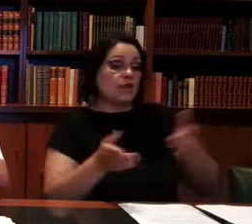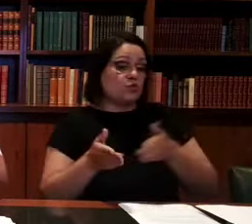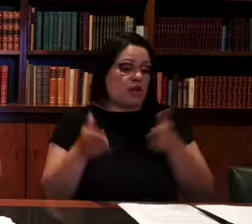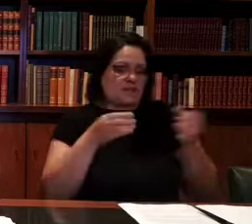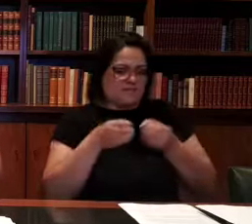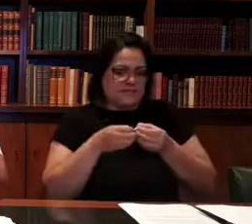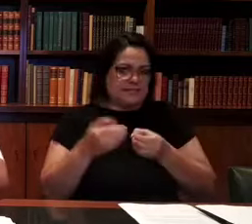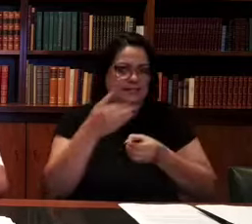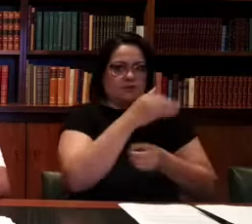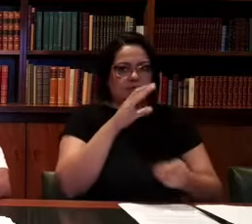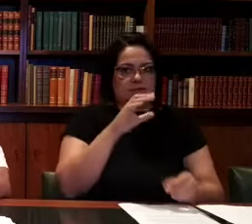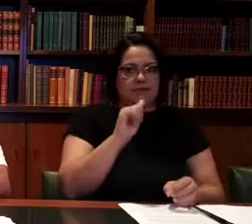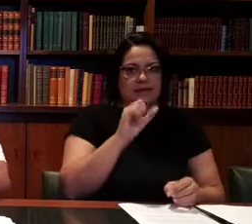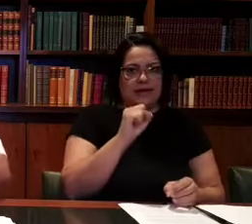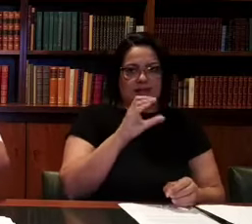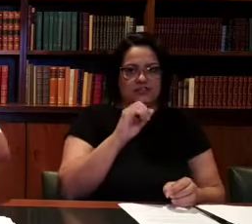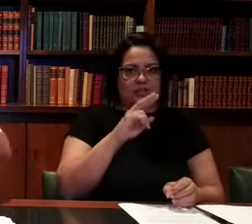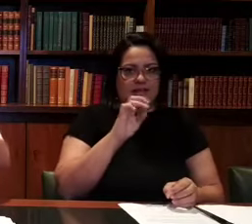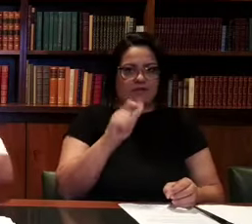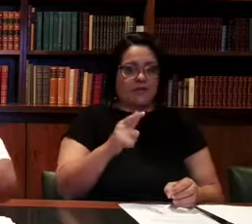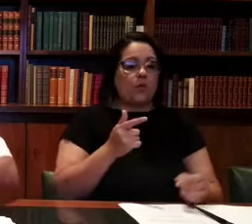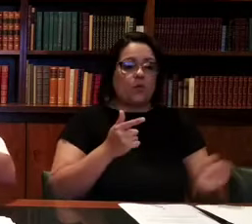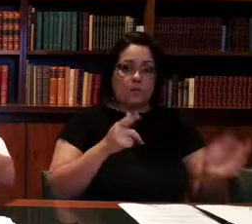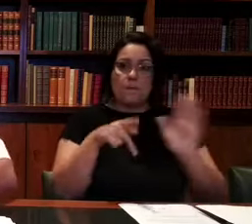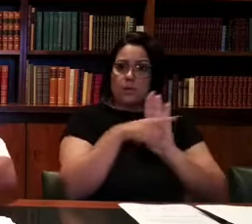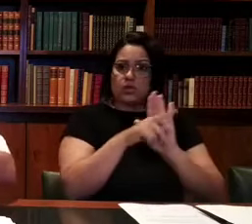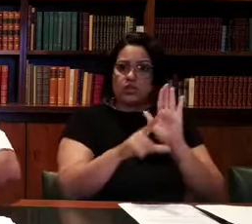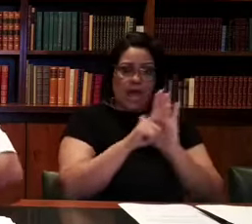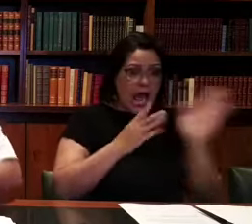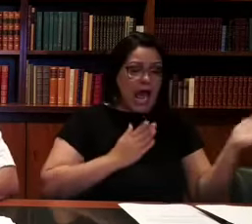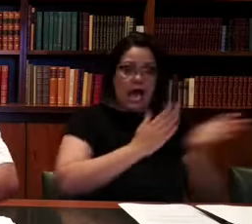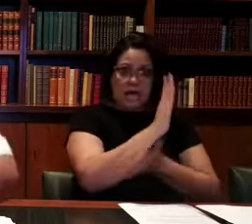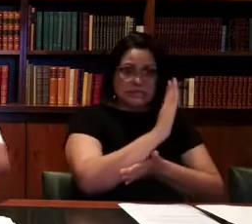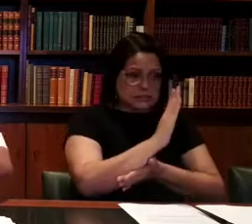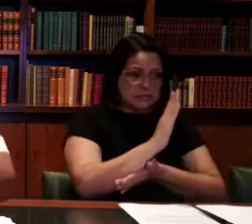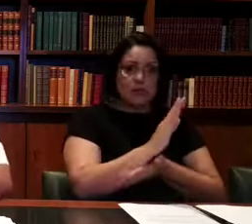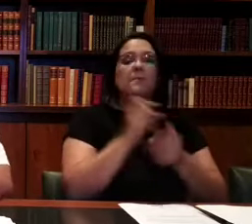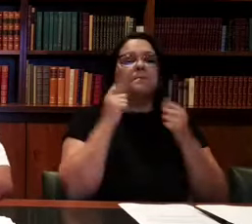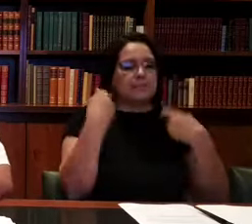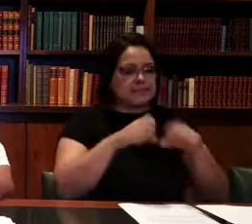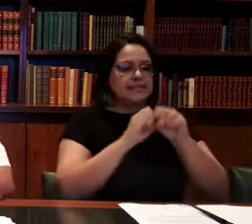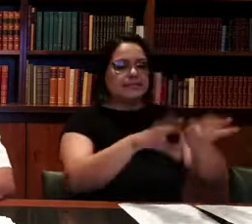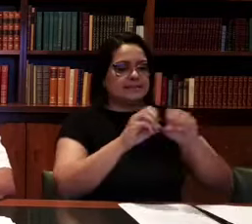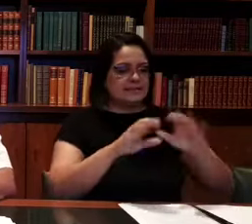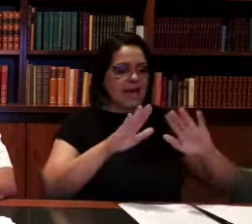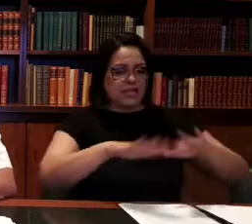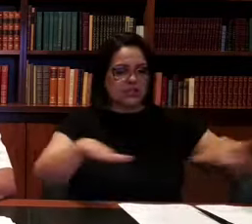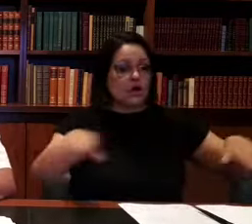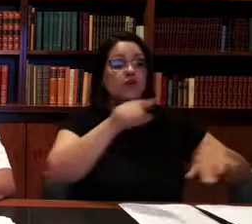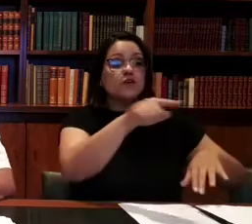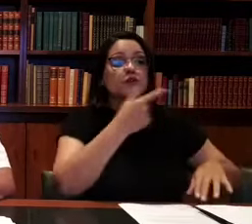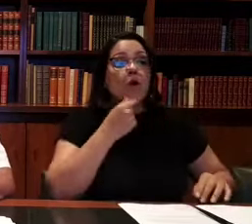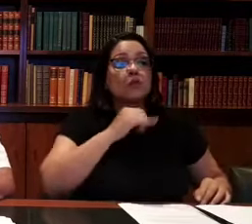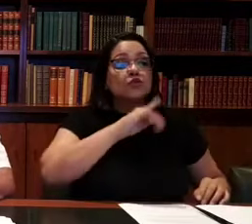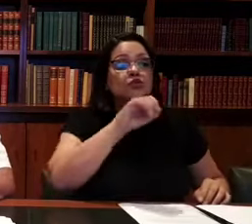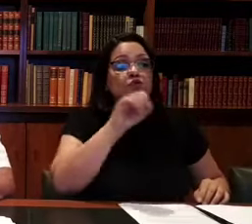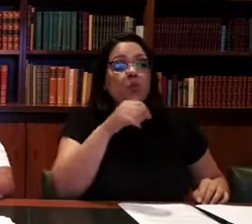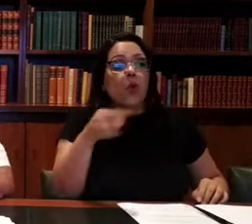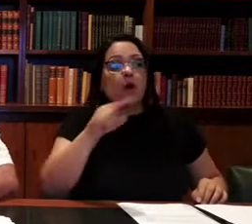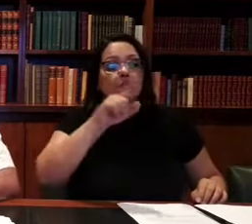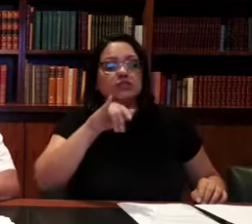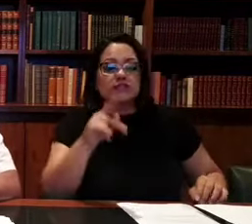como se ela tivesse aprovado um projeto impondo ideologia de gênero na escola tem que ser lá para criançada ou já usei você vai Joãozinho não você